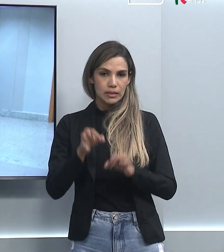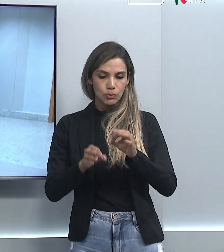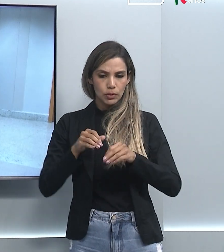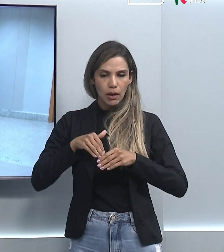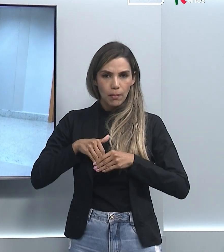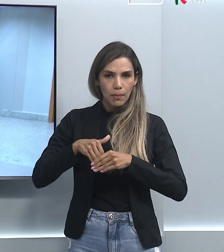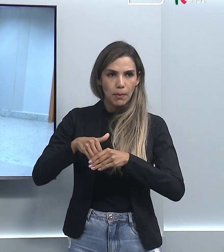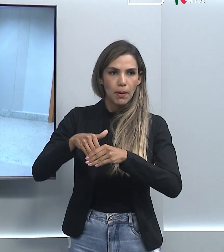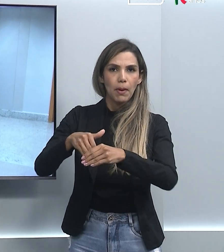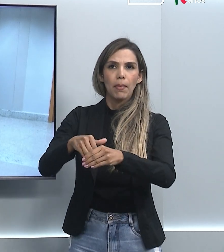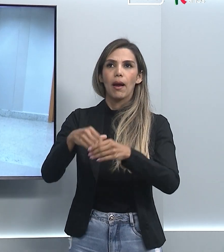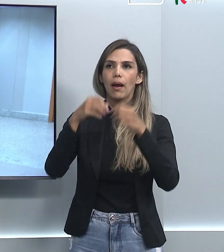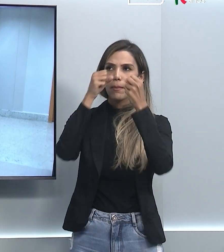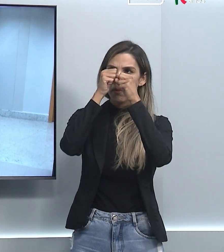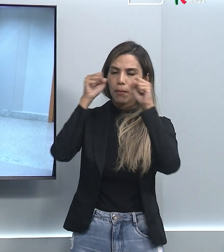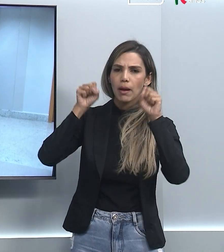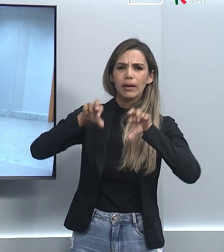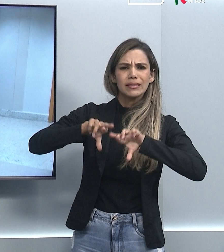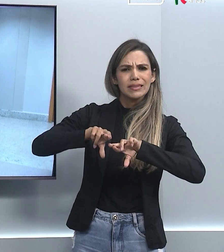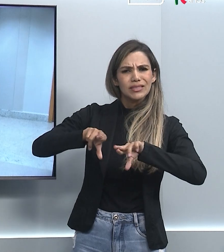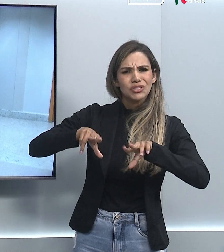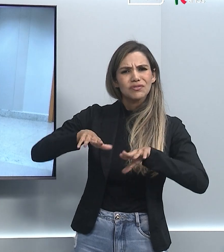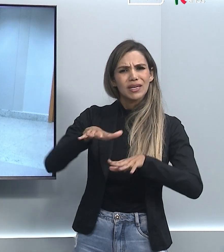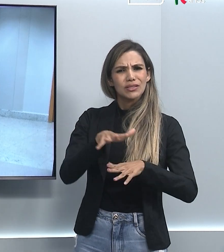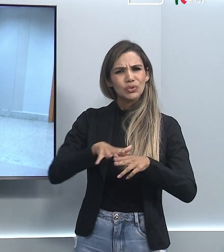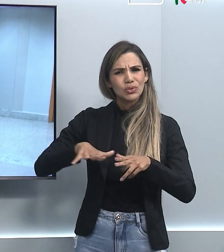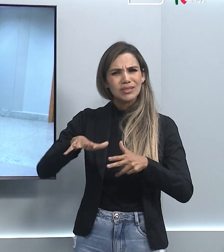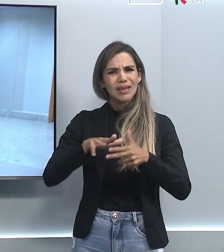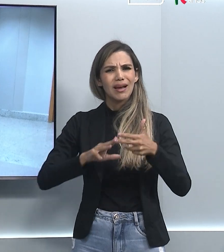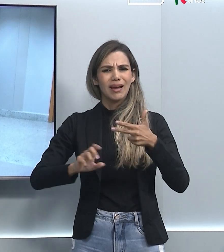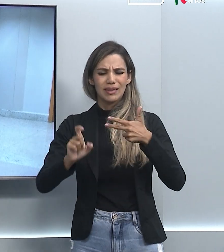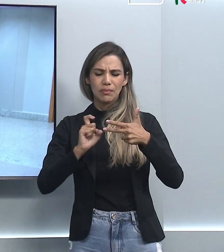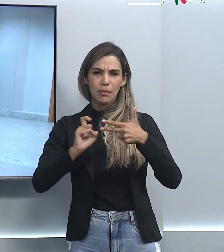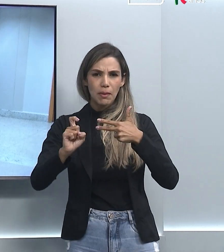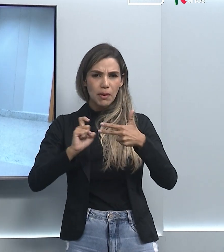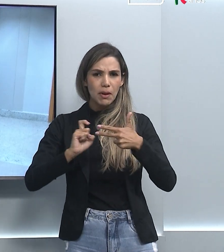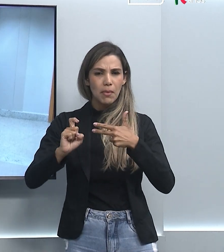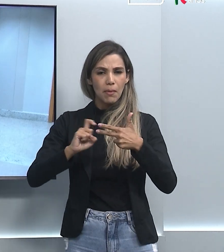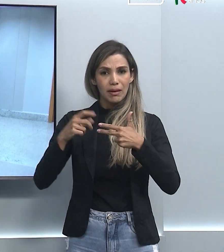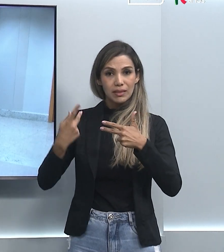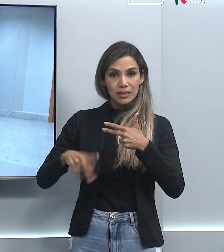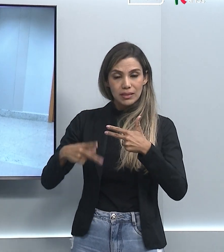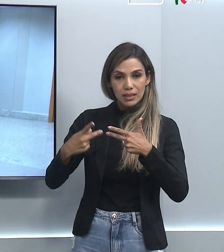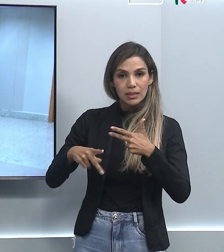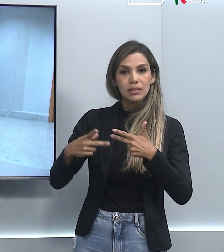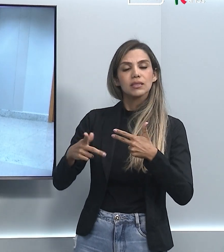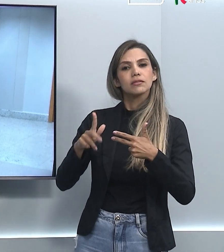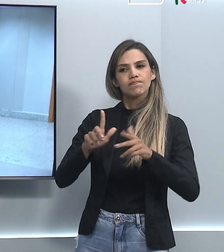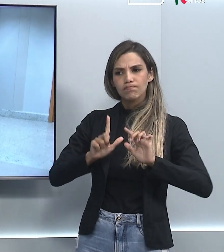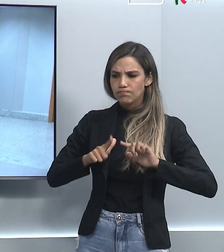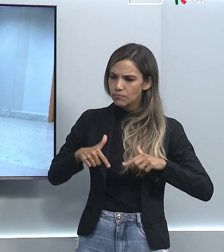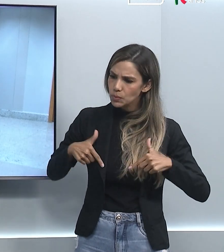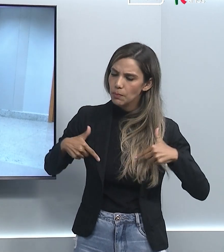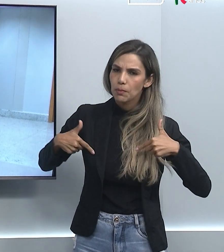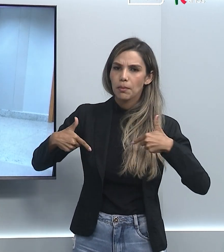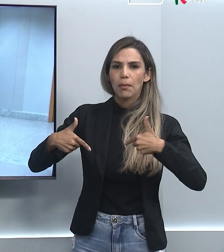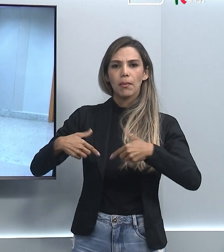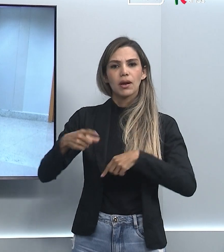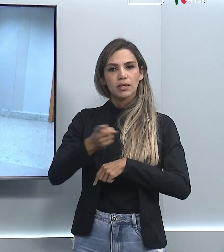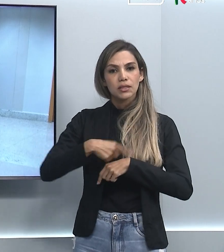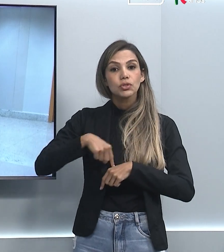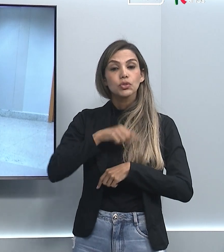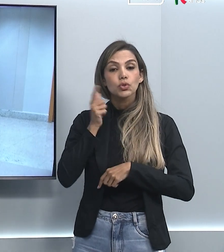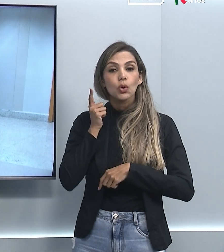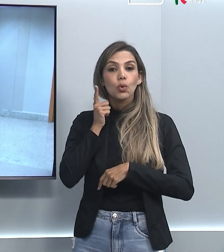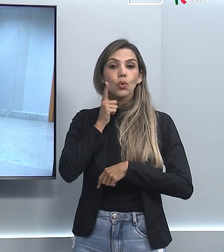e vários órgãos do Executivo municipal e estadual, possam unir esforços para que a gente dê